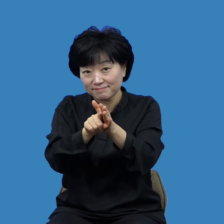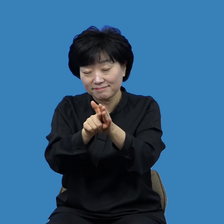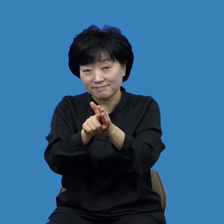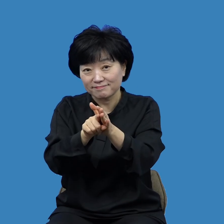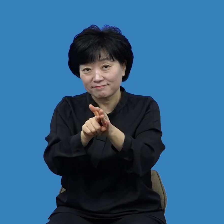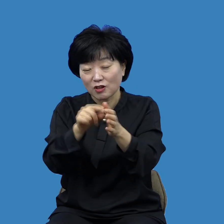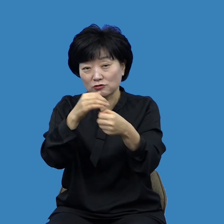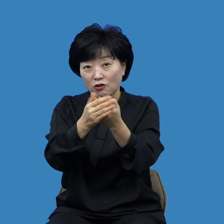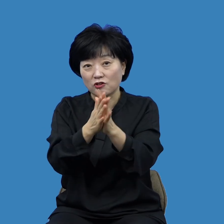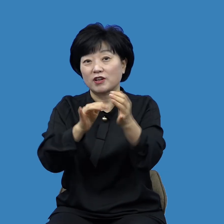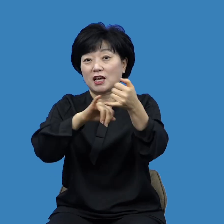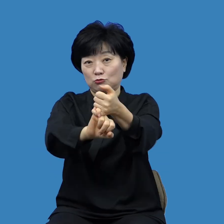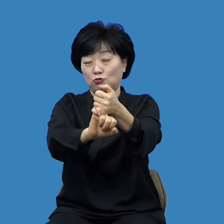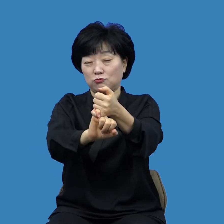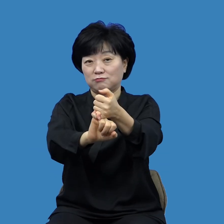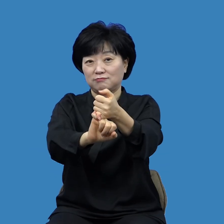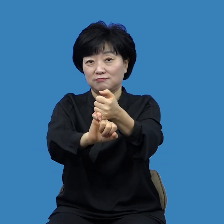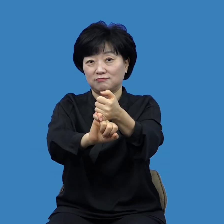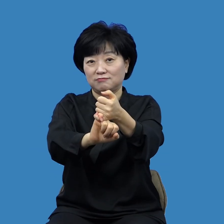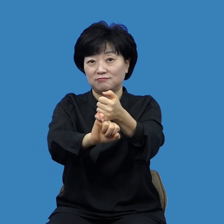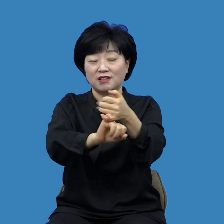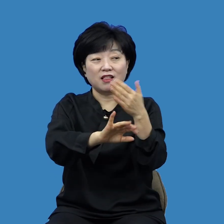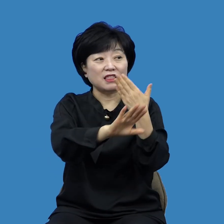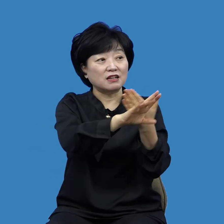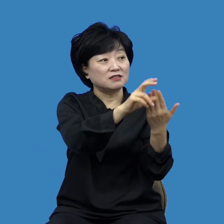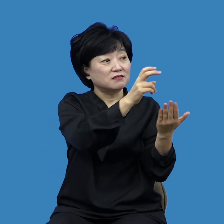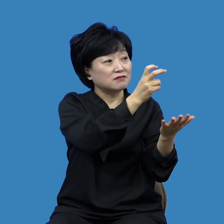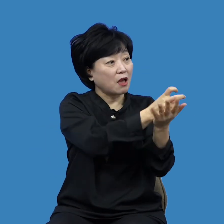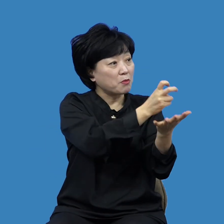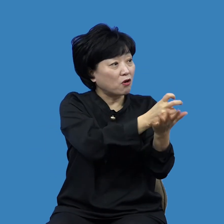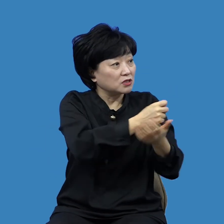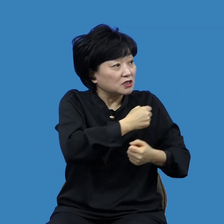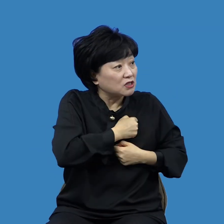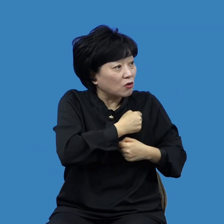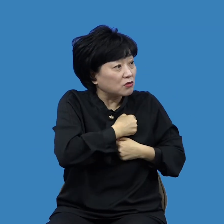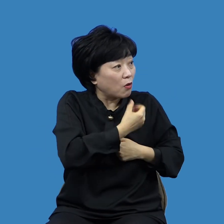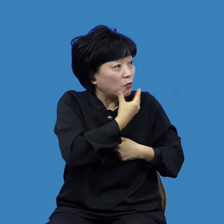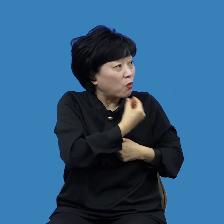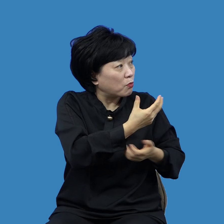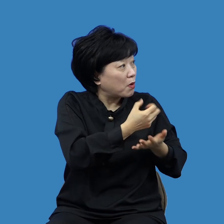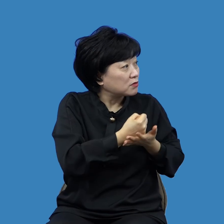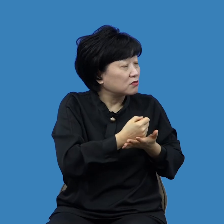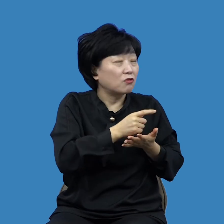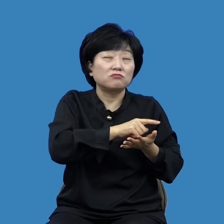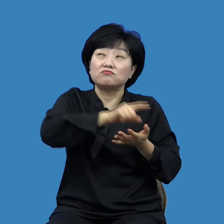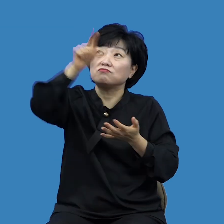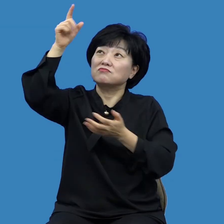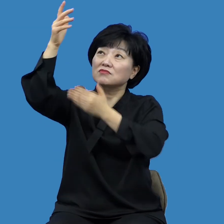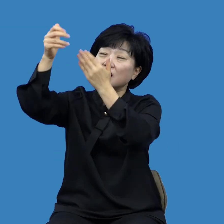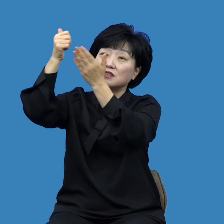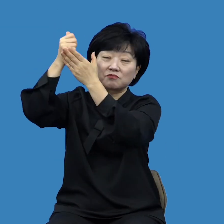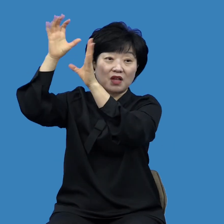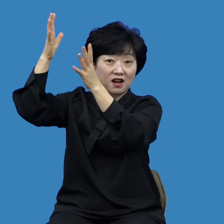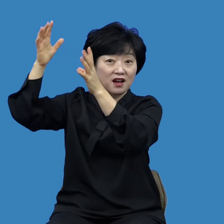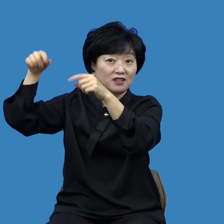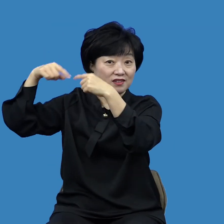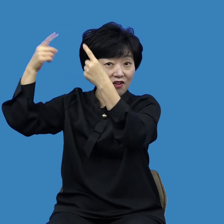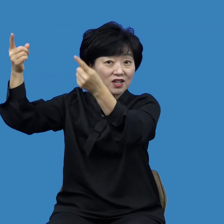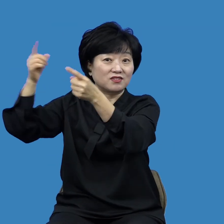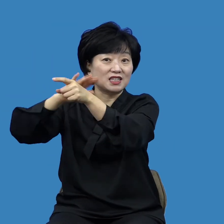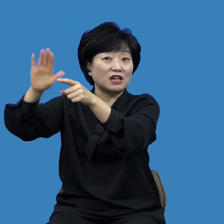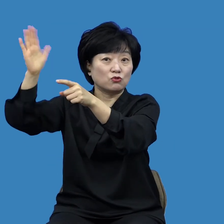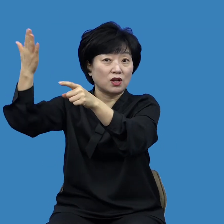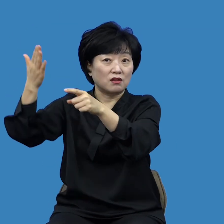성경의 약속이야. 다른 계명은 지켜서 이렇게 된다는 약속은 없어요. 그게 하늘에서 잘 되는 거지. 하나님 공경하고 안식일 지키고